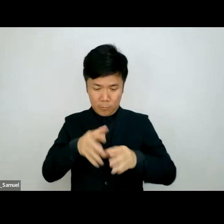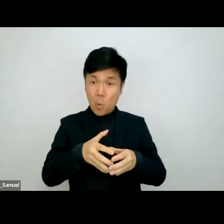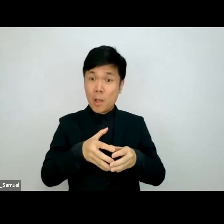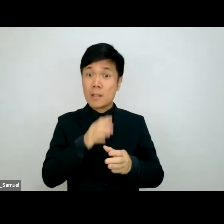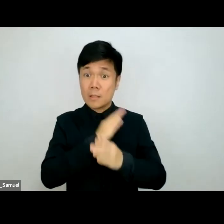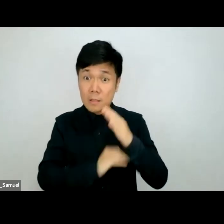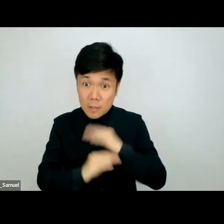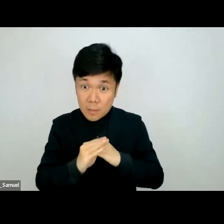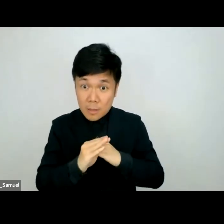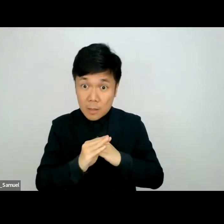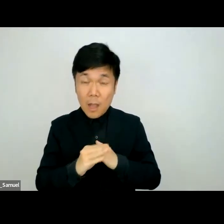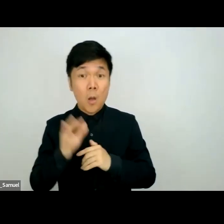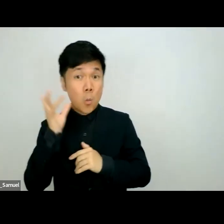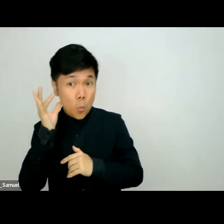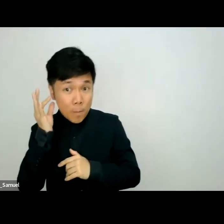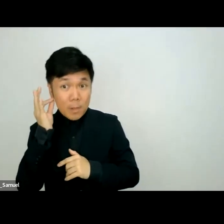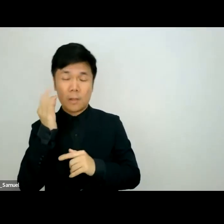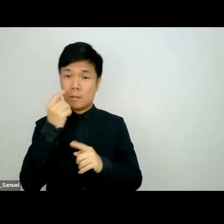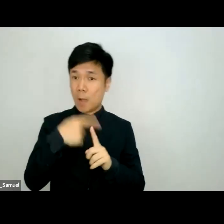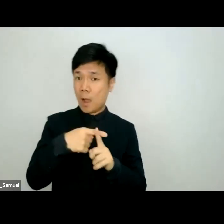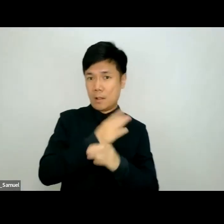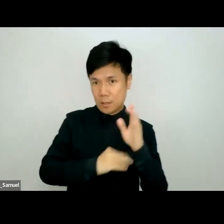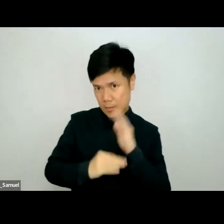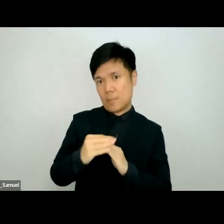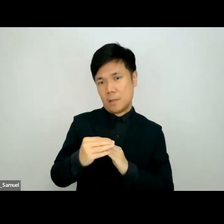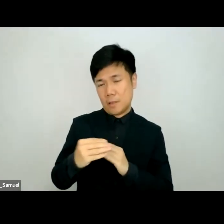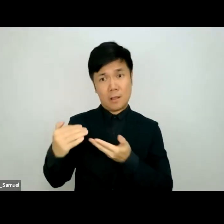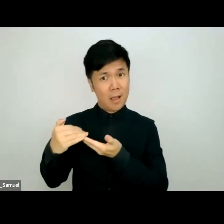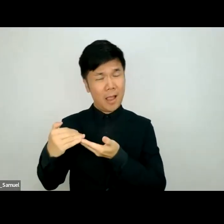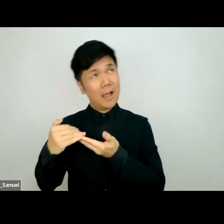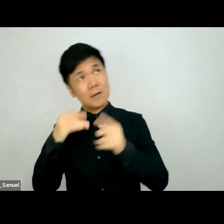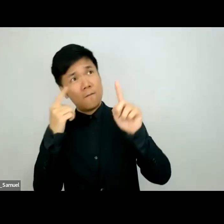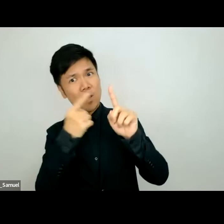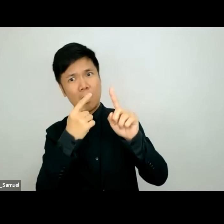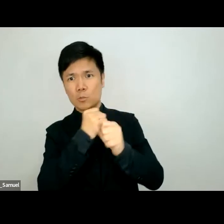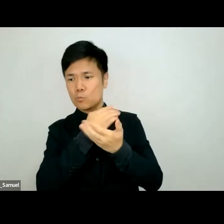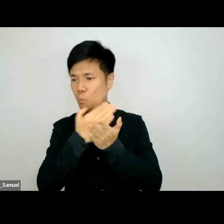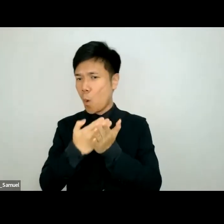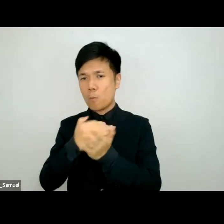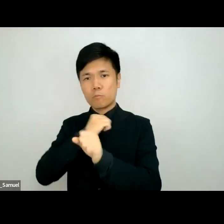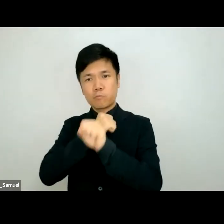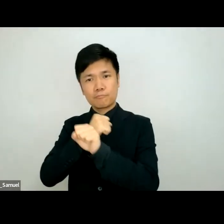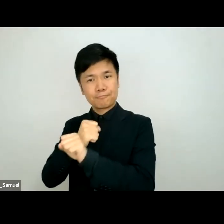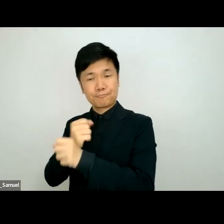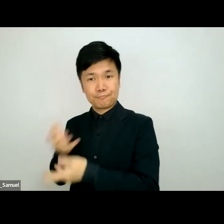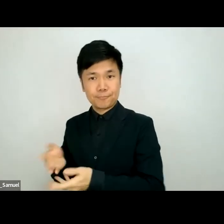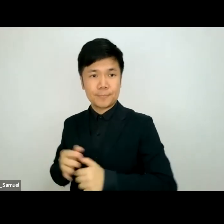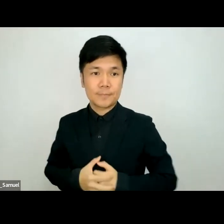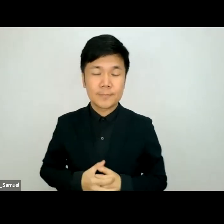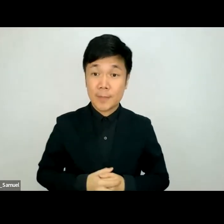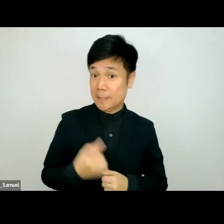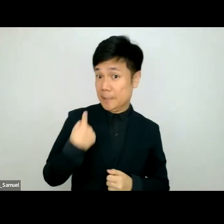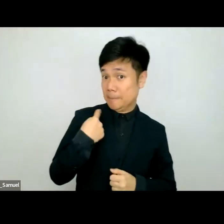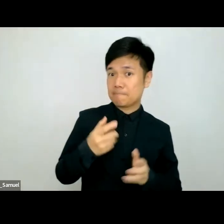femmes et les filles en situation de handicap pour la résiliation, l'atténuation et le redressement.